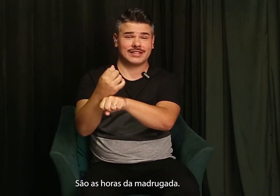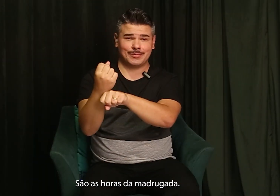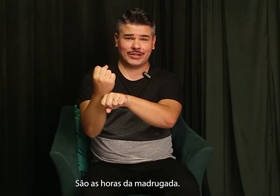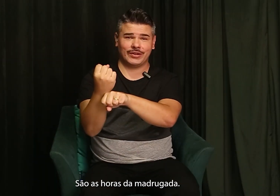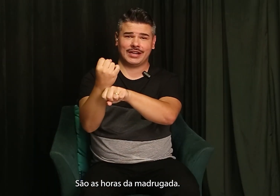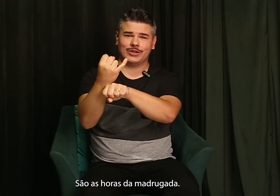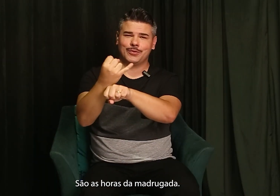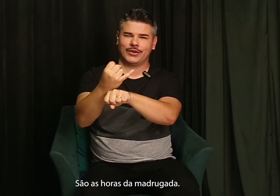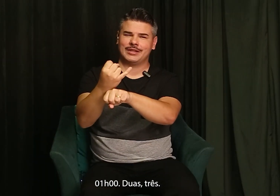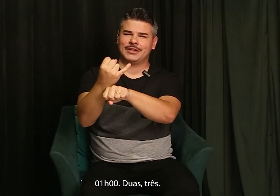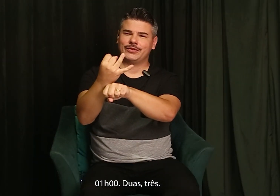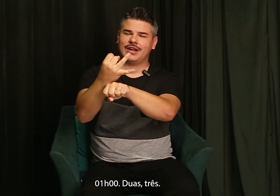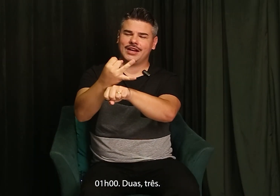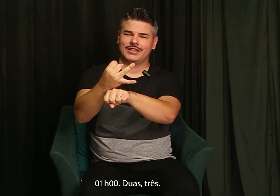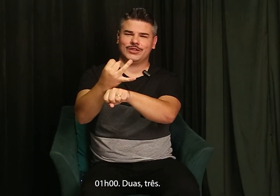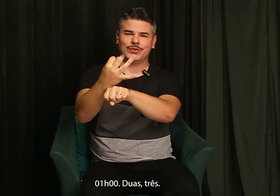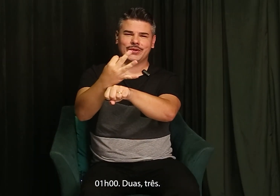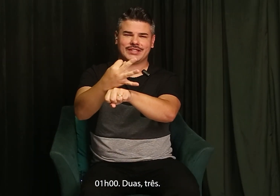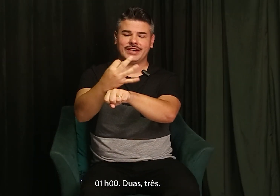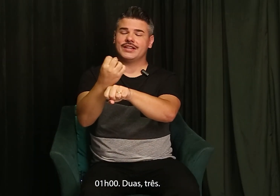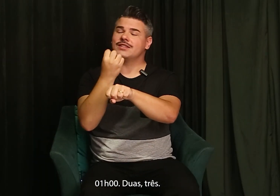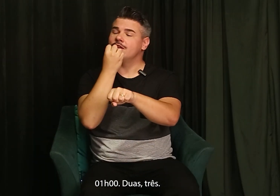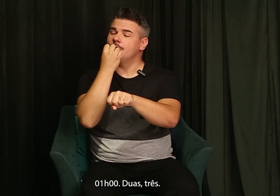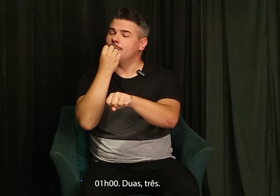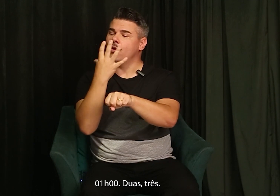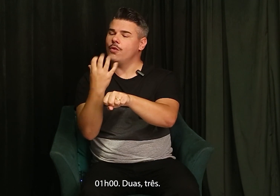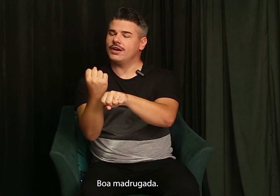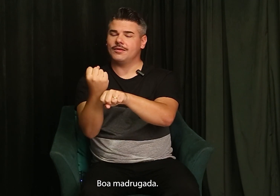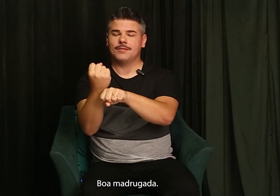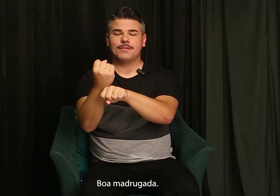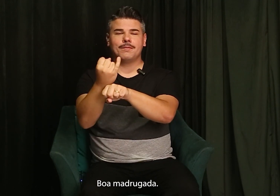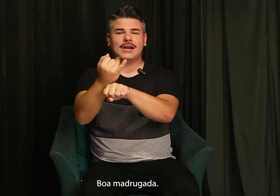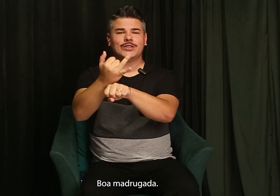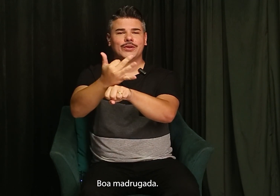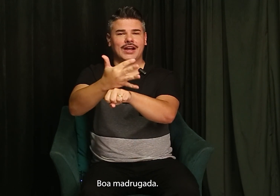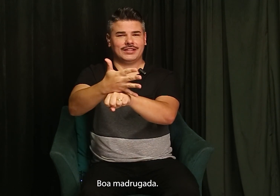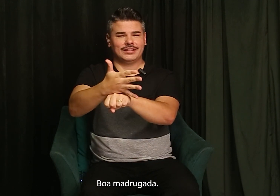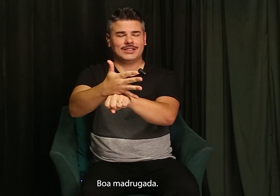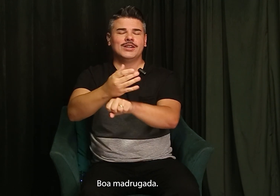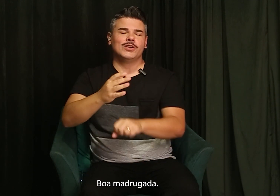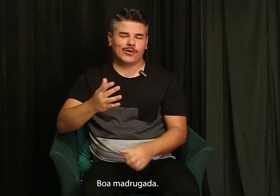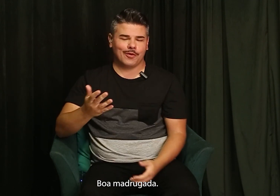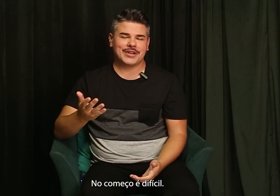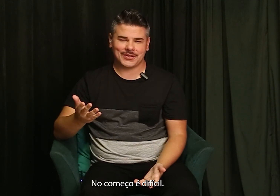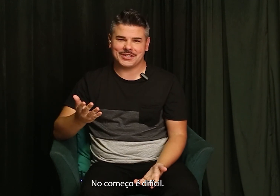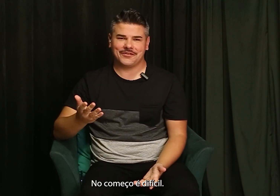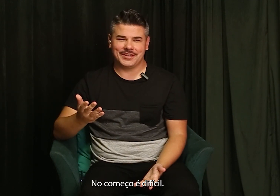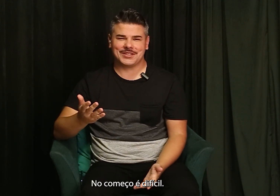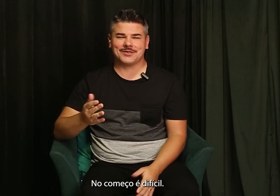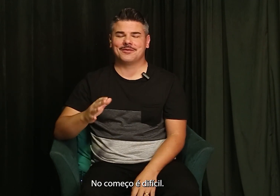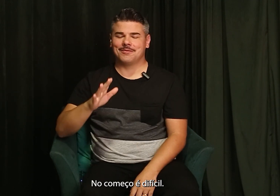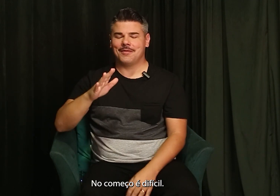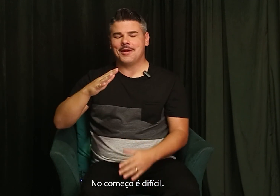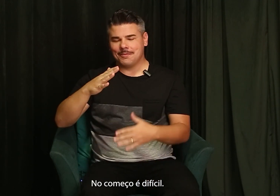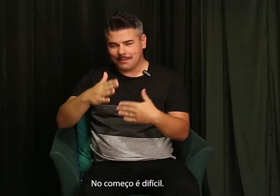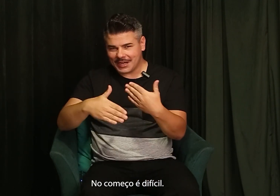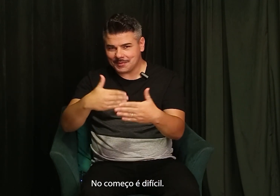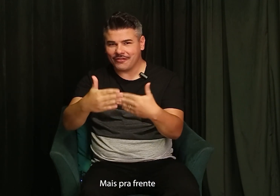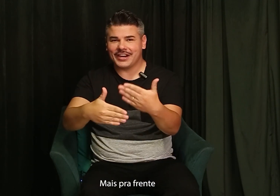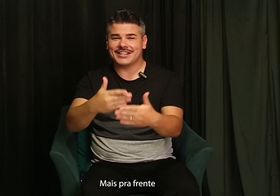horas da madrugada. 1 hora da madrugada, 2, 3. Boa madrugada. No começo é difícil. Mais pra